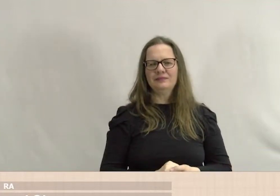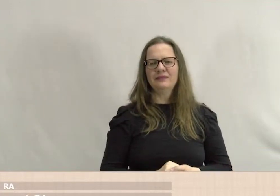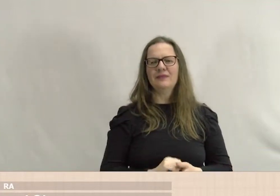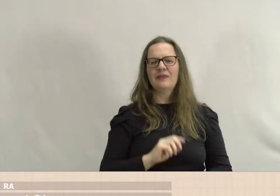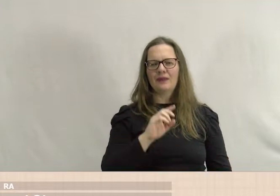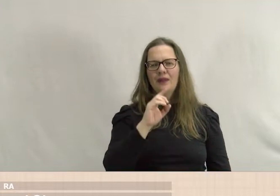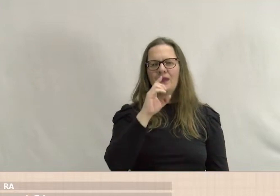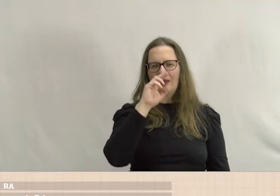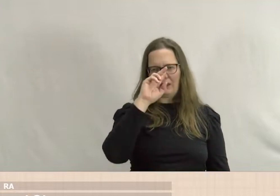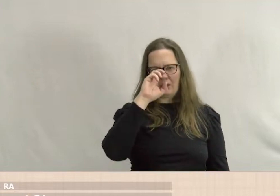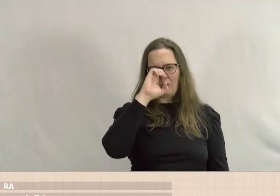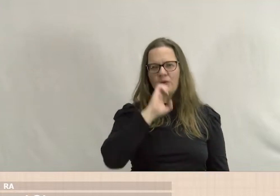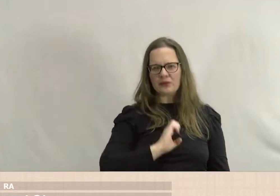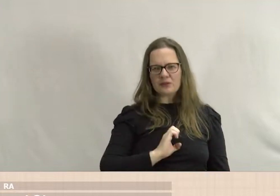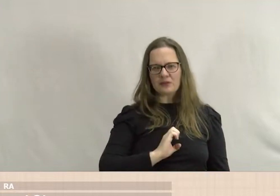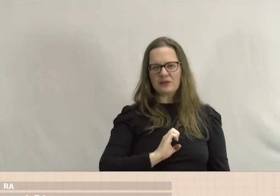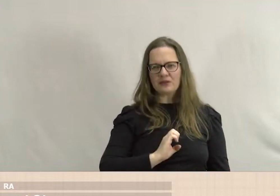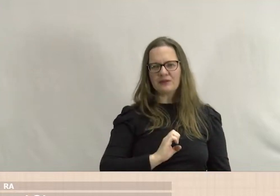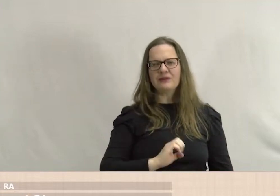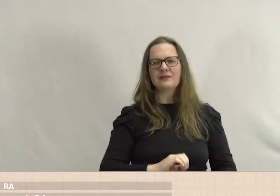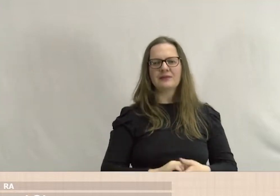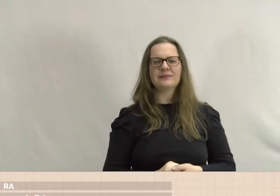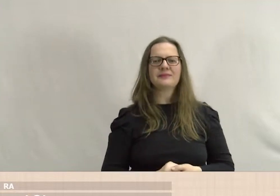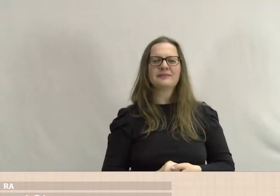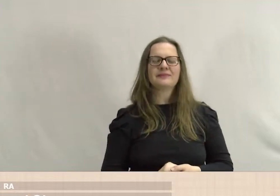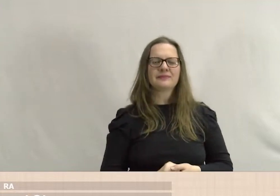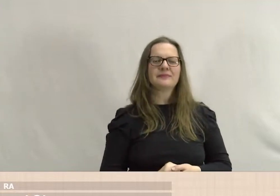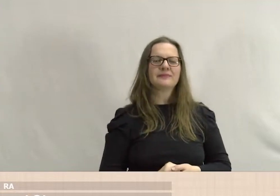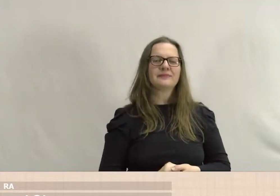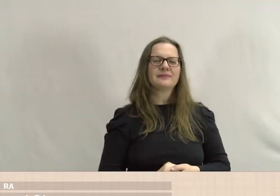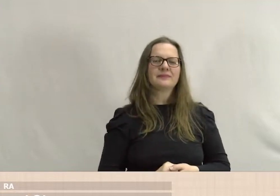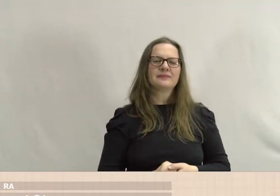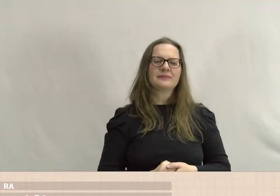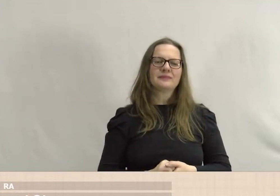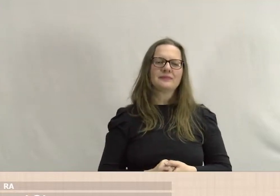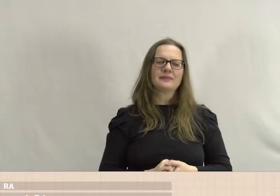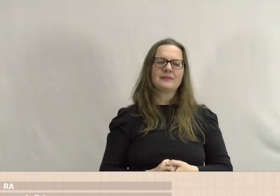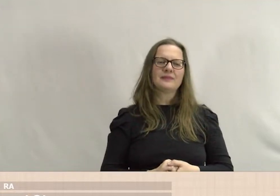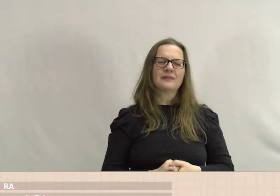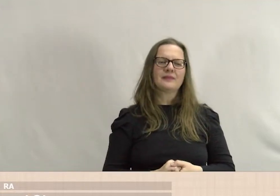Graças a Deus, irmãos, hoje nós temos Rio da Graça que está invertendo tudo isso.